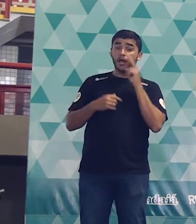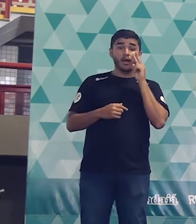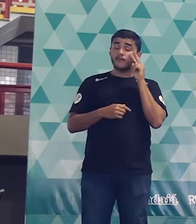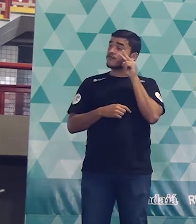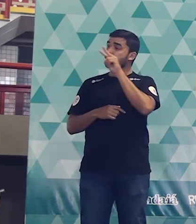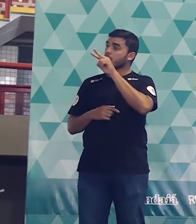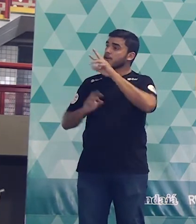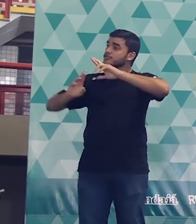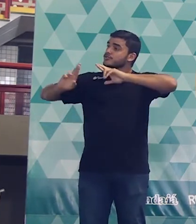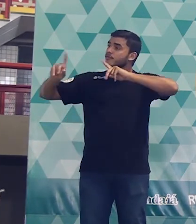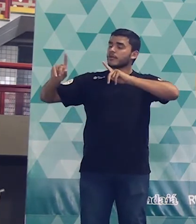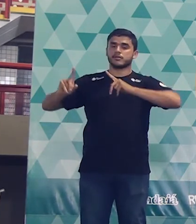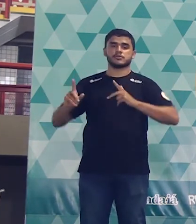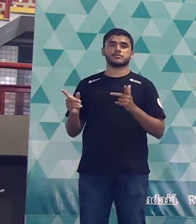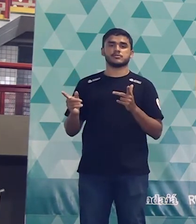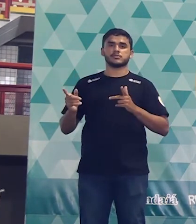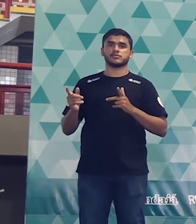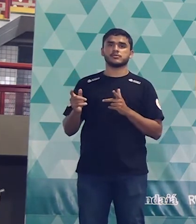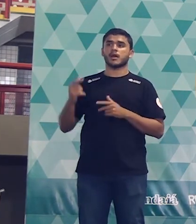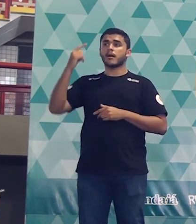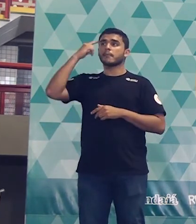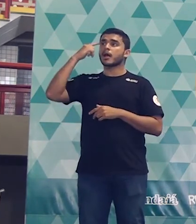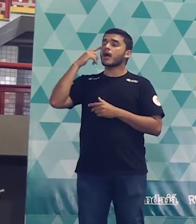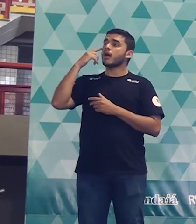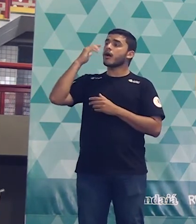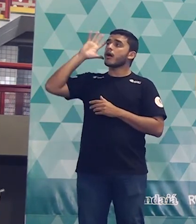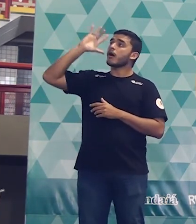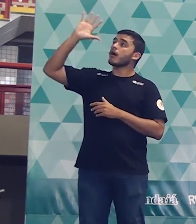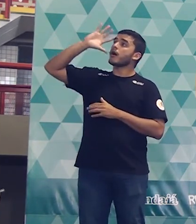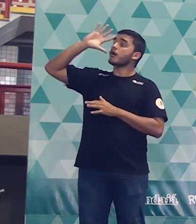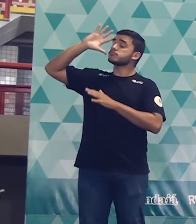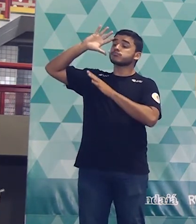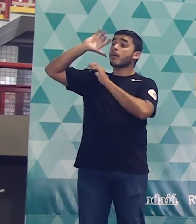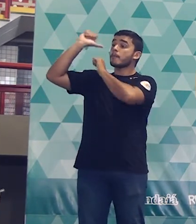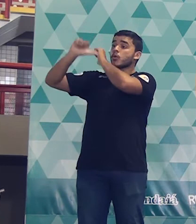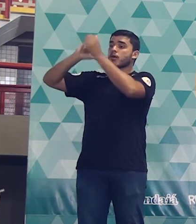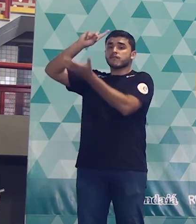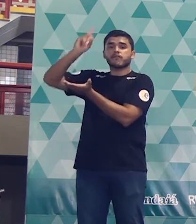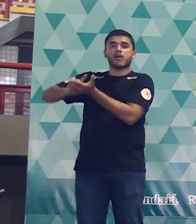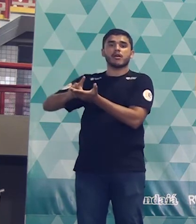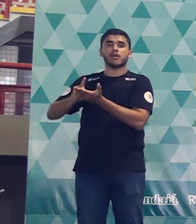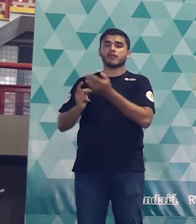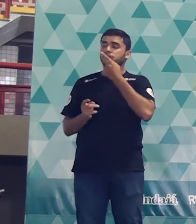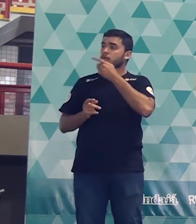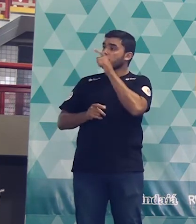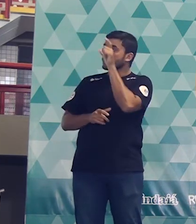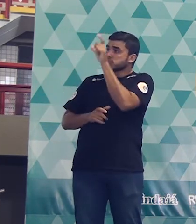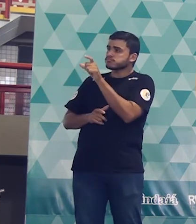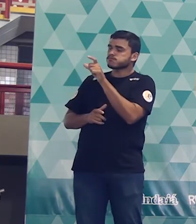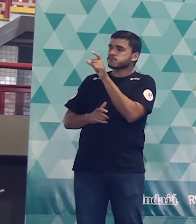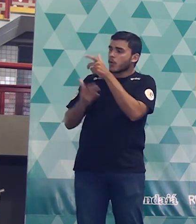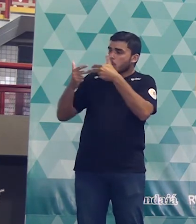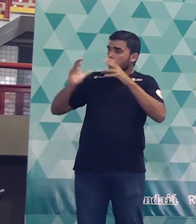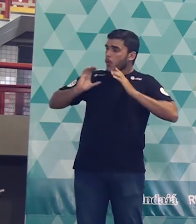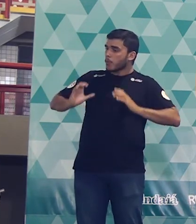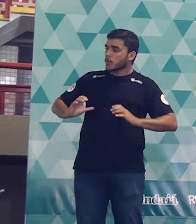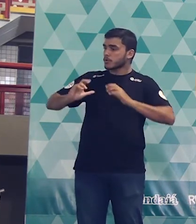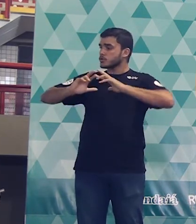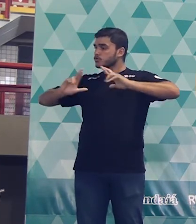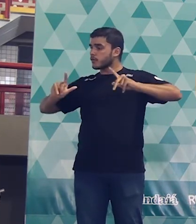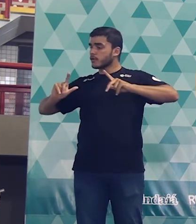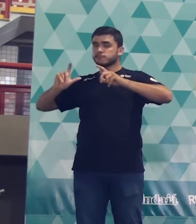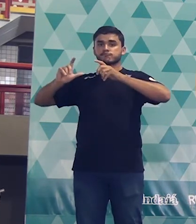mudou. Se despiu da idealização e encarou a real. O outro é carne e osso, como eu,